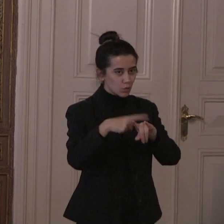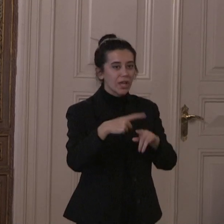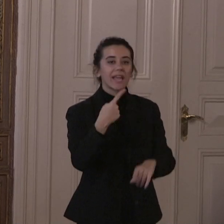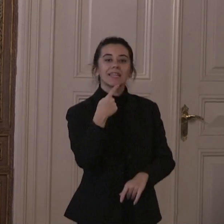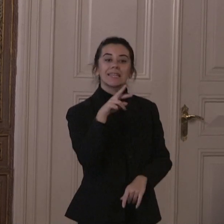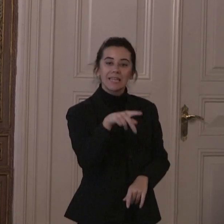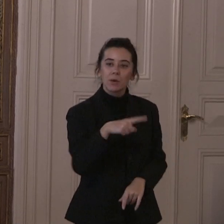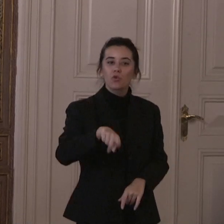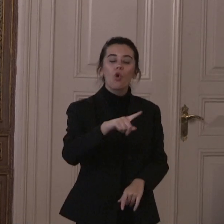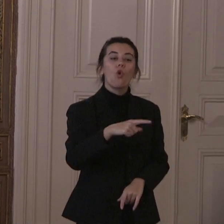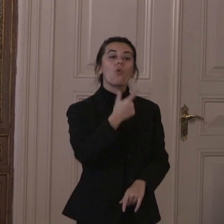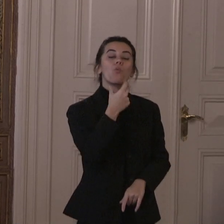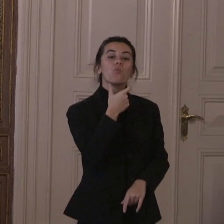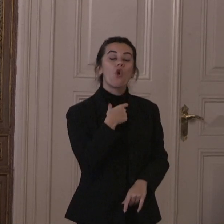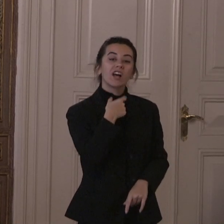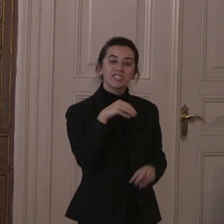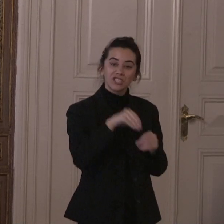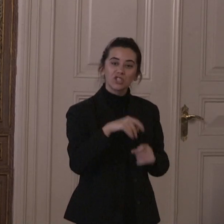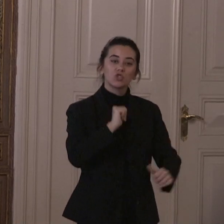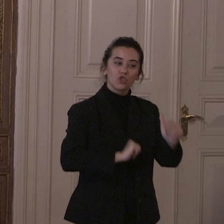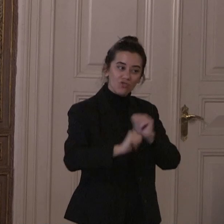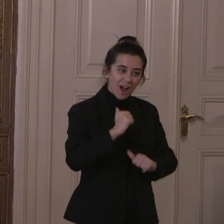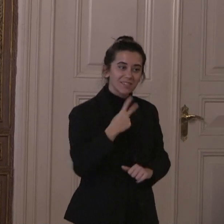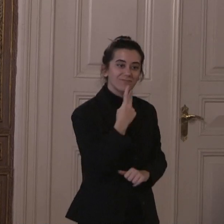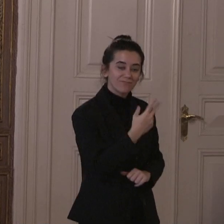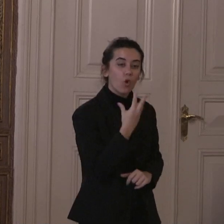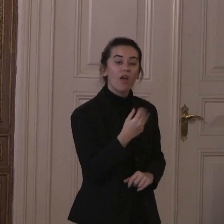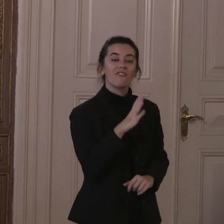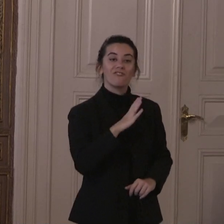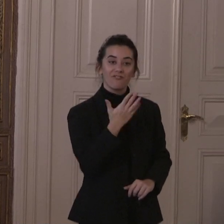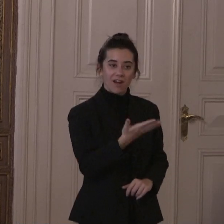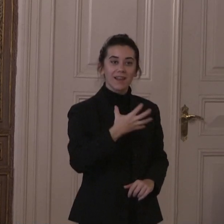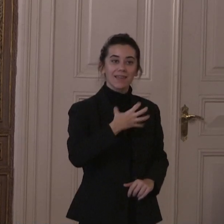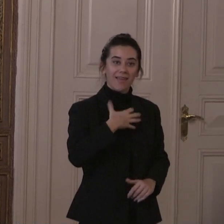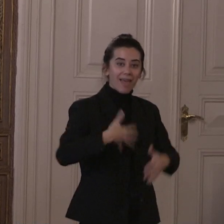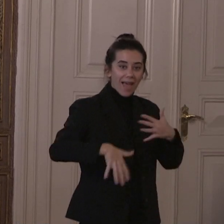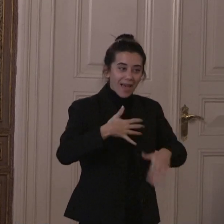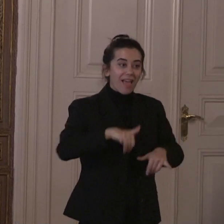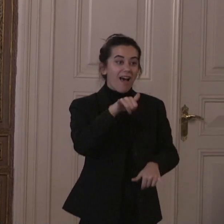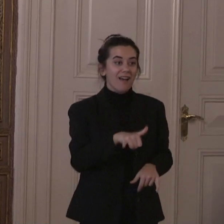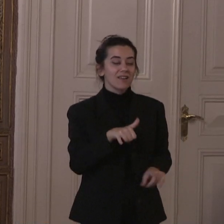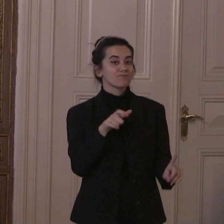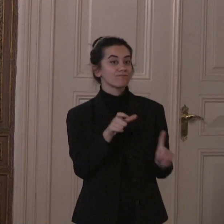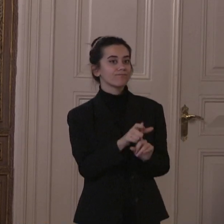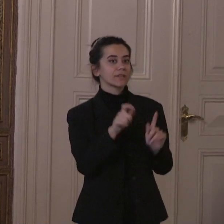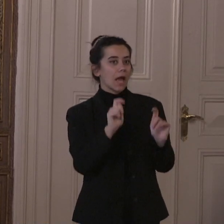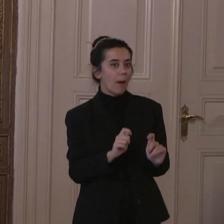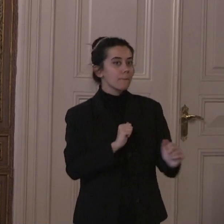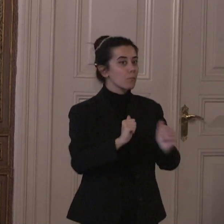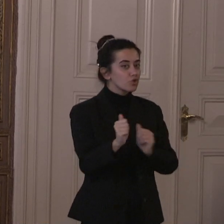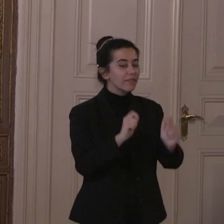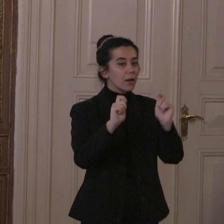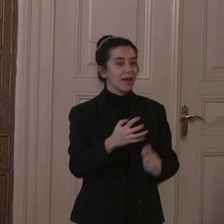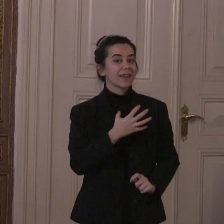Boğaziçi Üniversitesi'nden, bunun gibi kendi engelli haklarını savunan, kendi kariyerlerinde